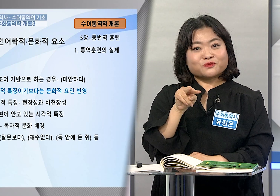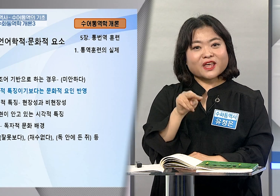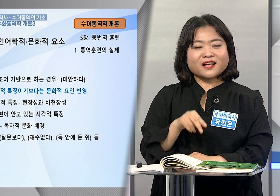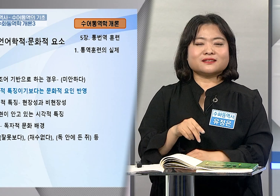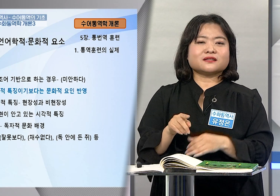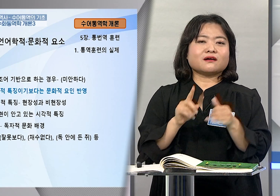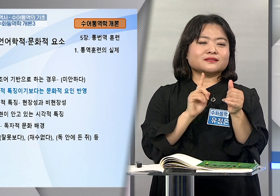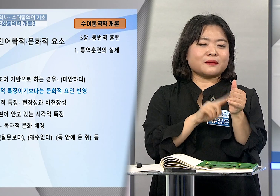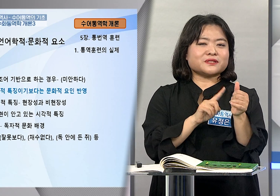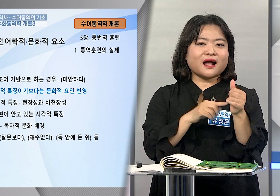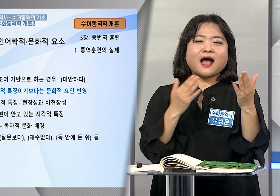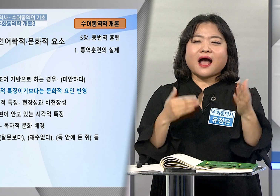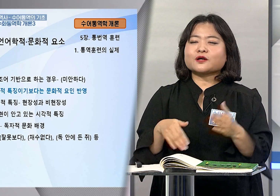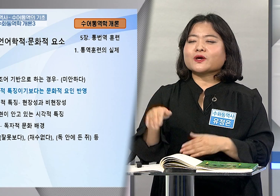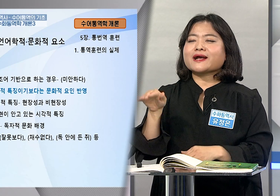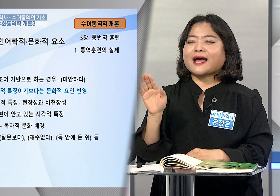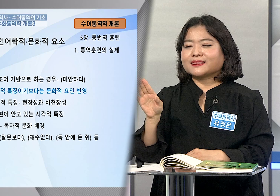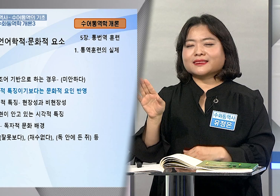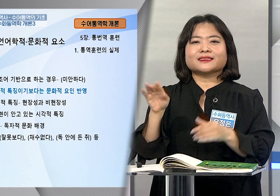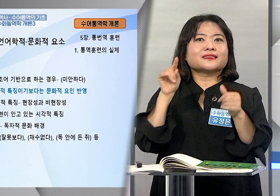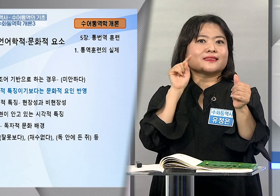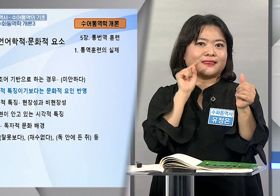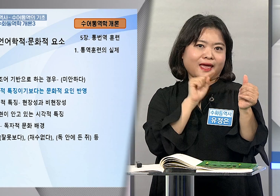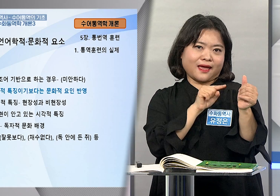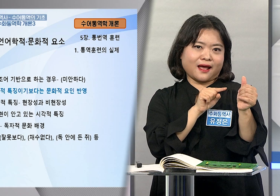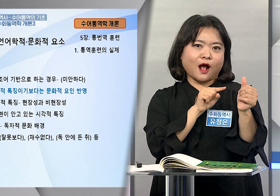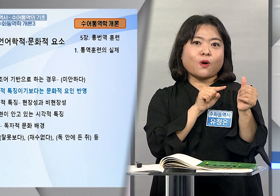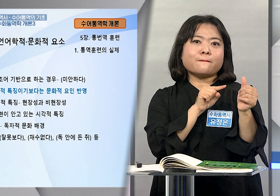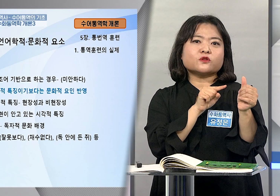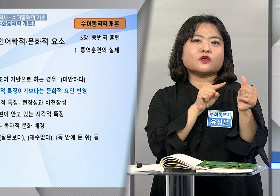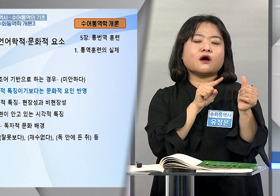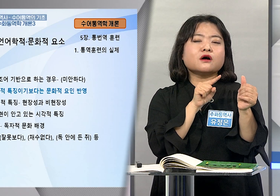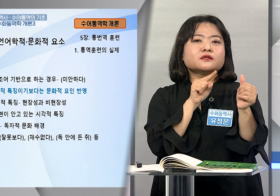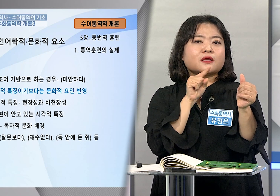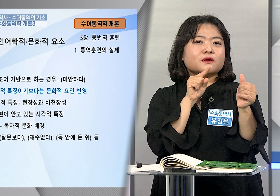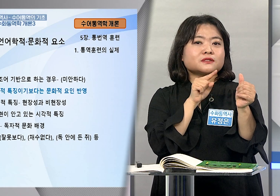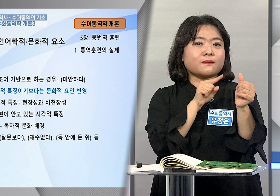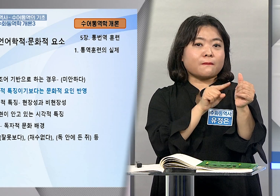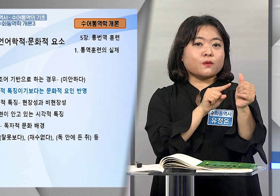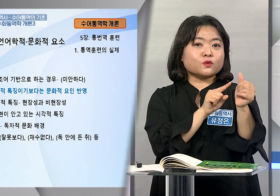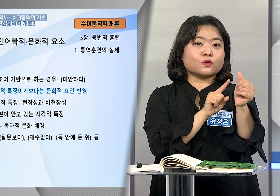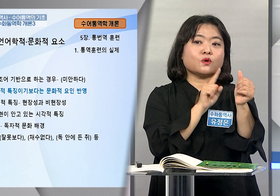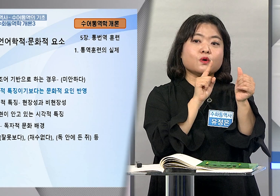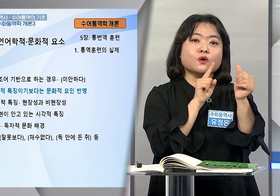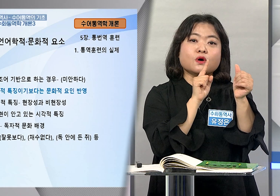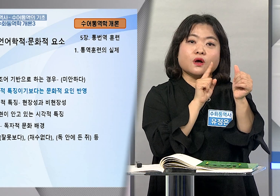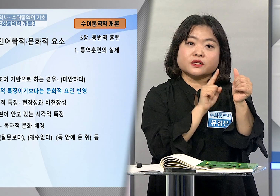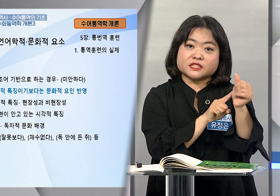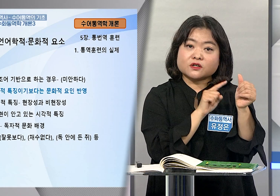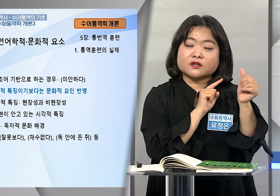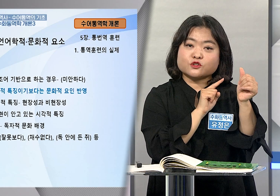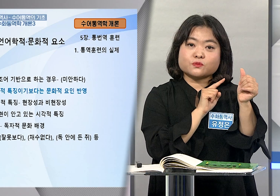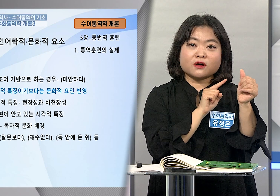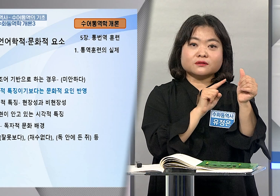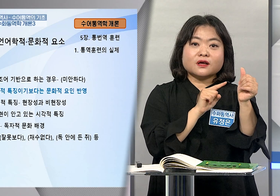때문에. 그래서 그 남자가 학교에 갔대 하고 한 번 더 대명사 반복으로 지적을 해주면